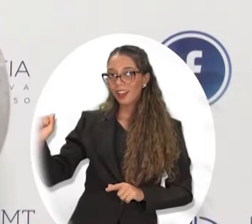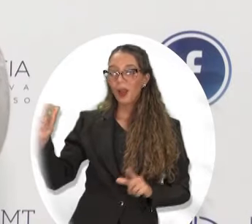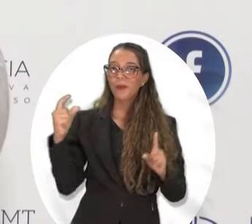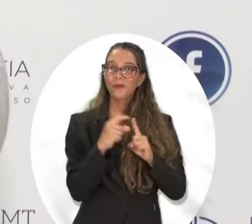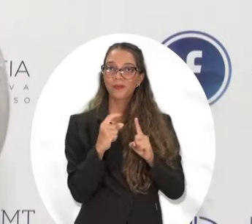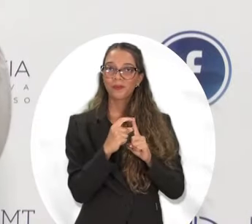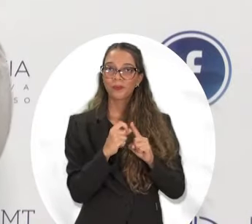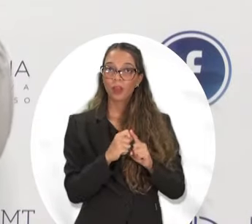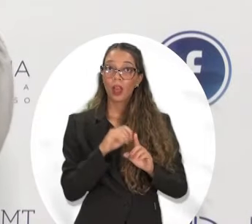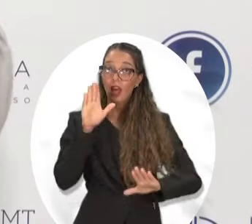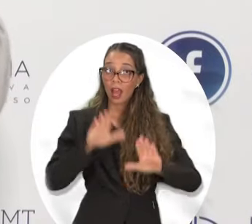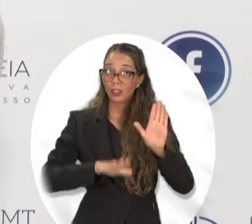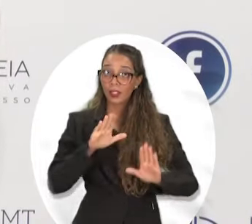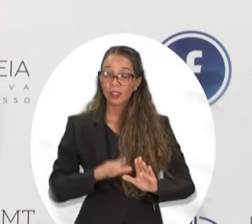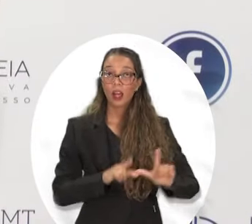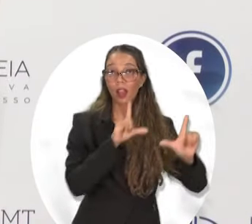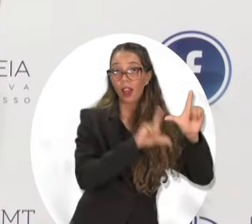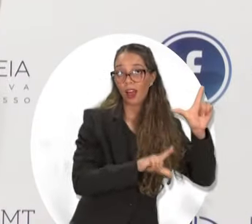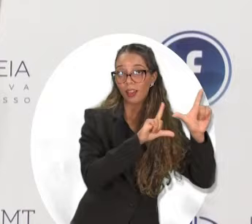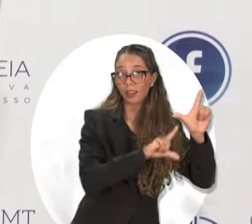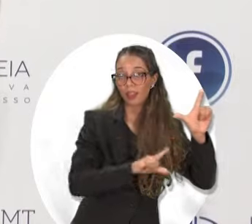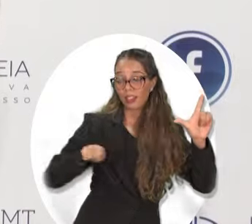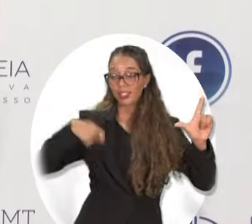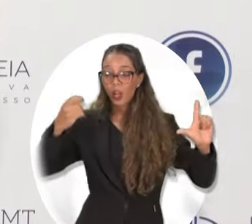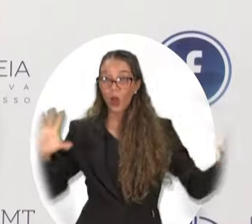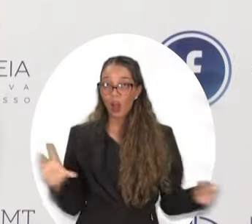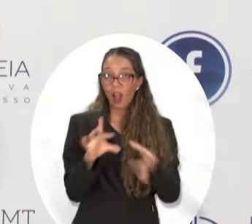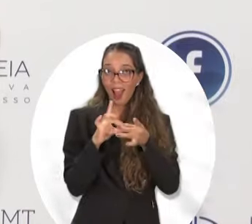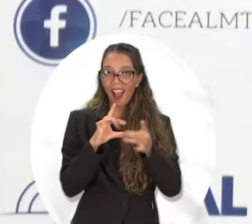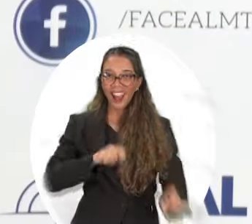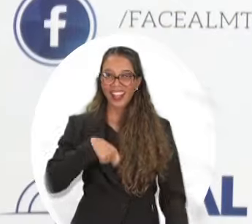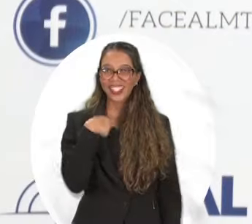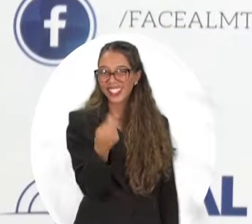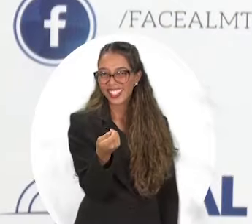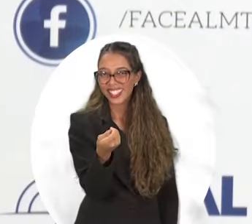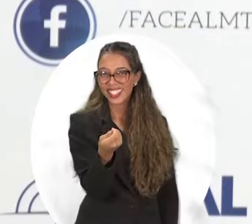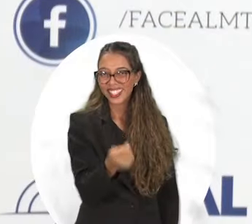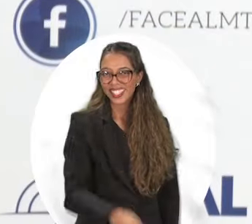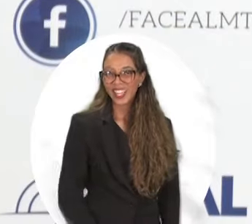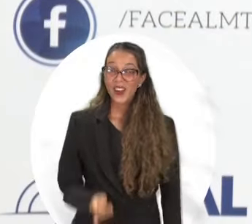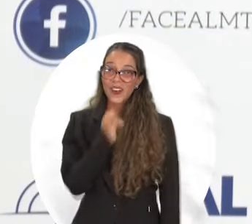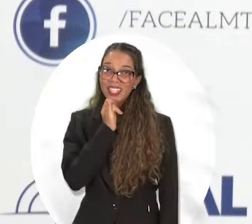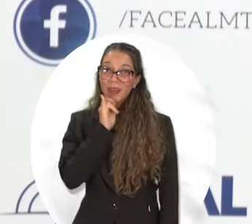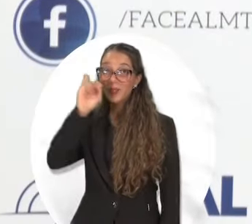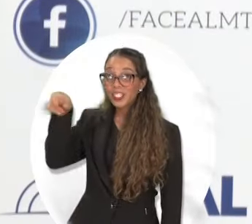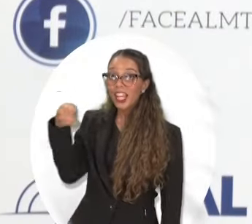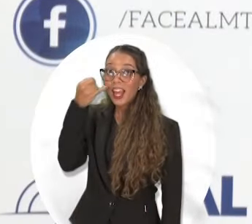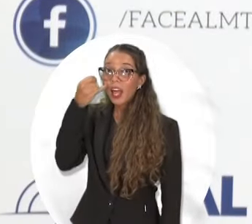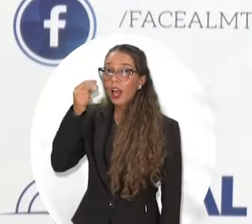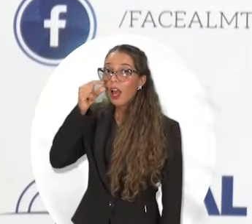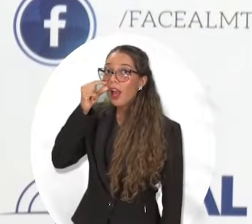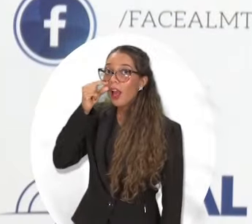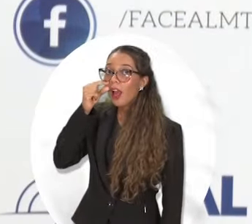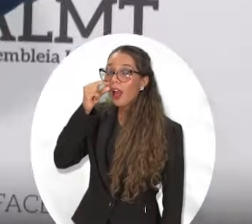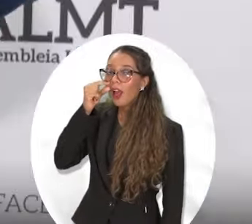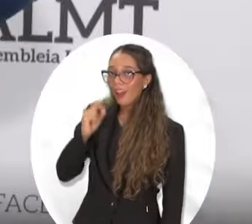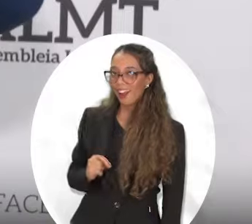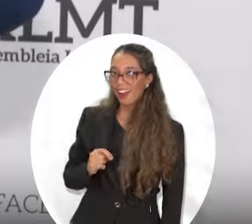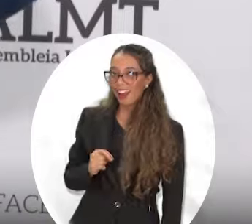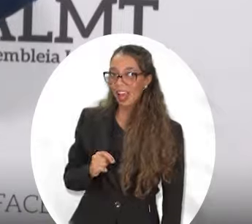vezes, elas também fazem parte do sinal. Quer ver na prática? Já na Ina Riva, o J com a pinta no cantinho do nariz.